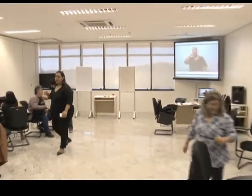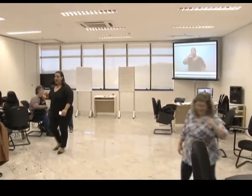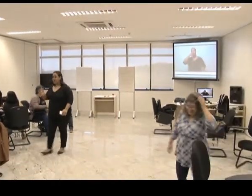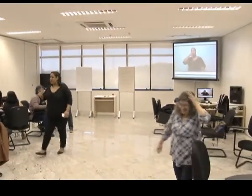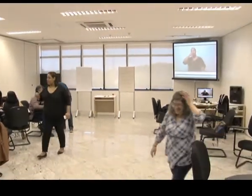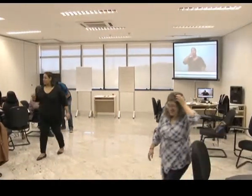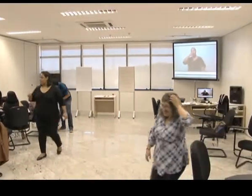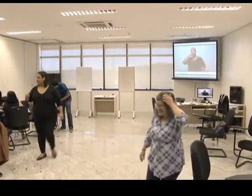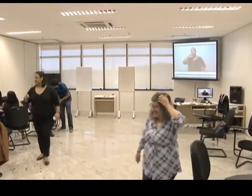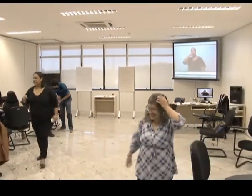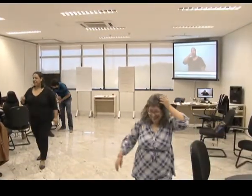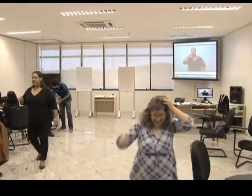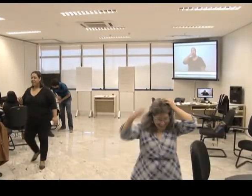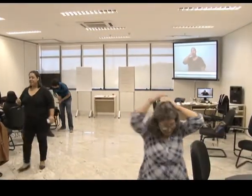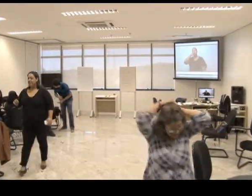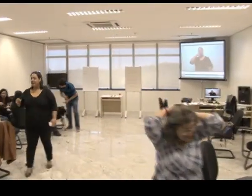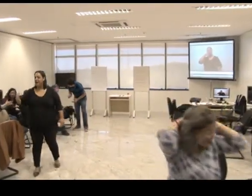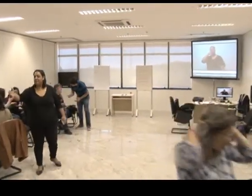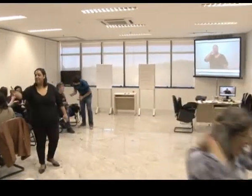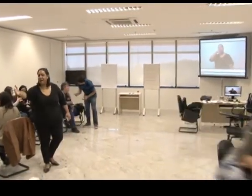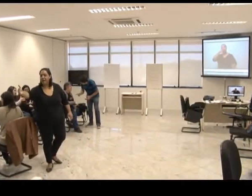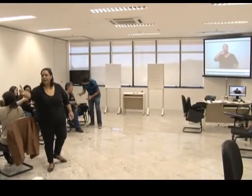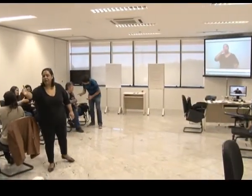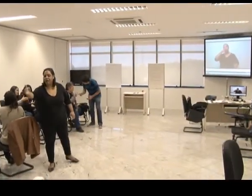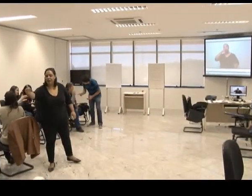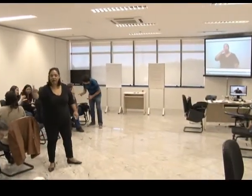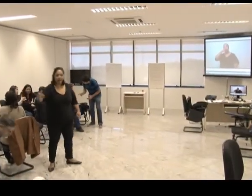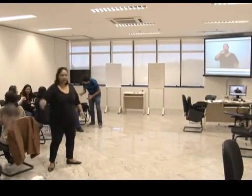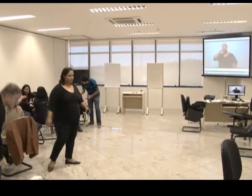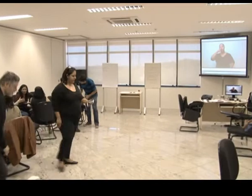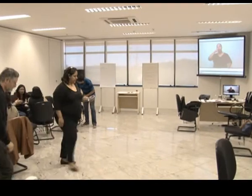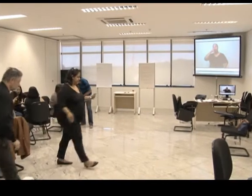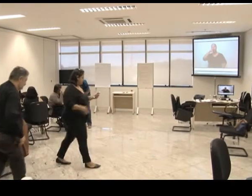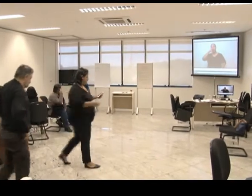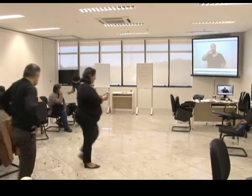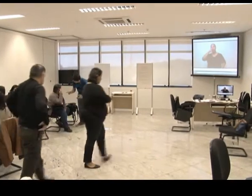Bora. Bora, bora, bora, bora, bora, bora.